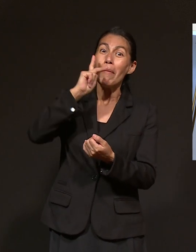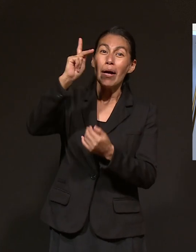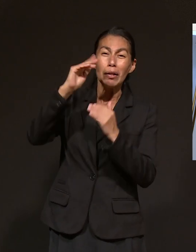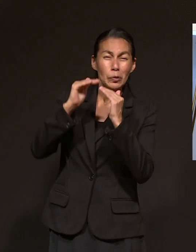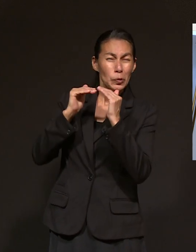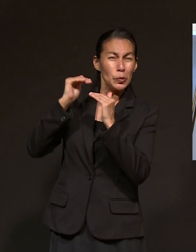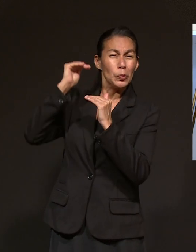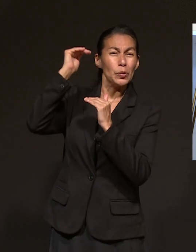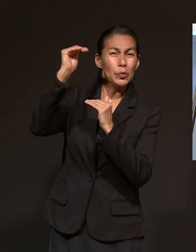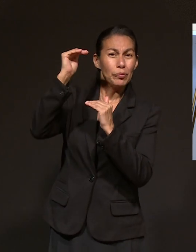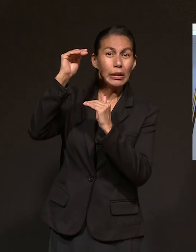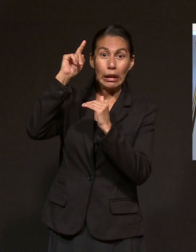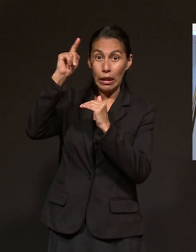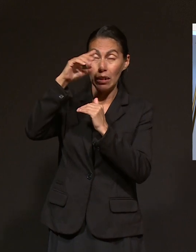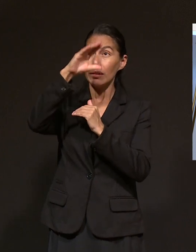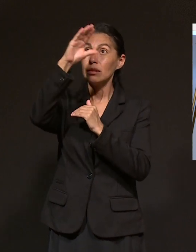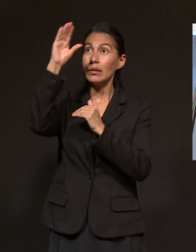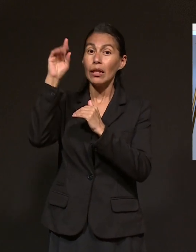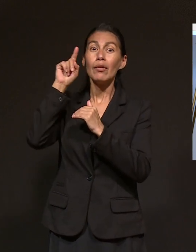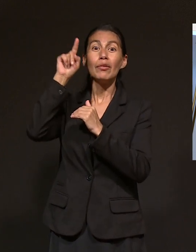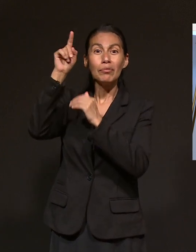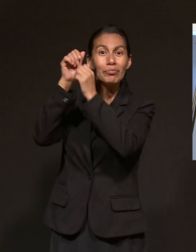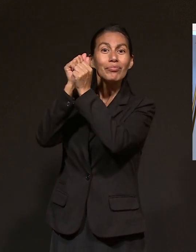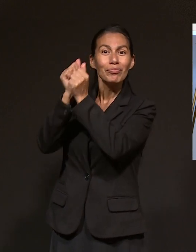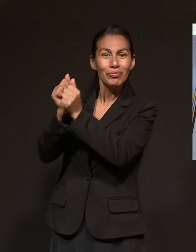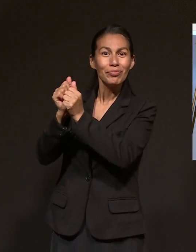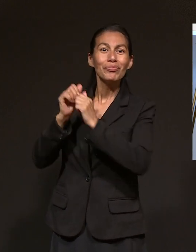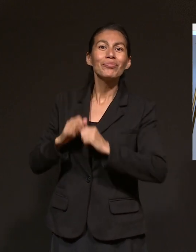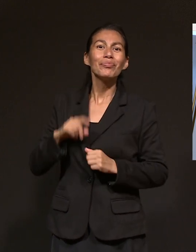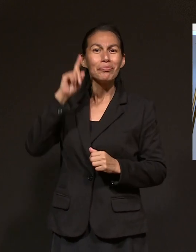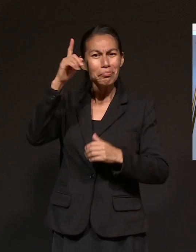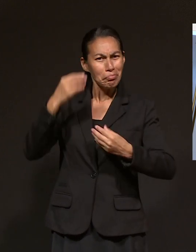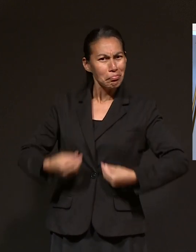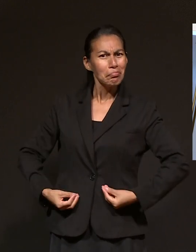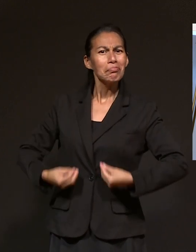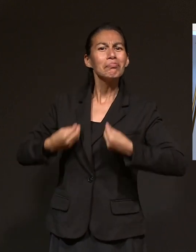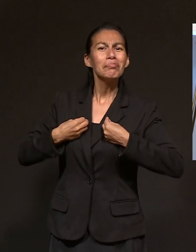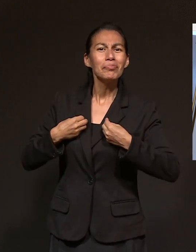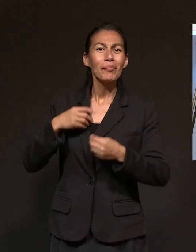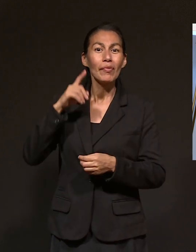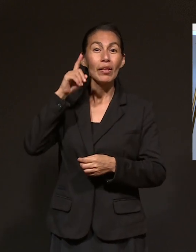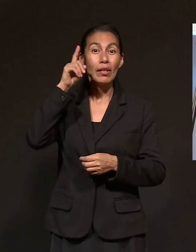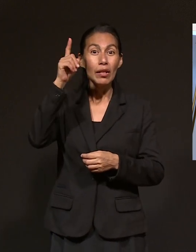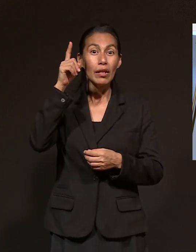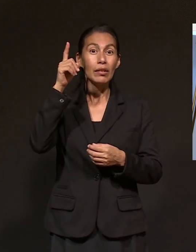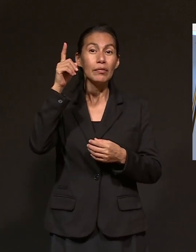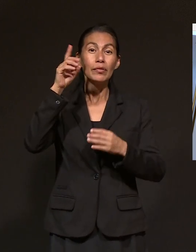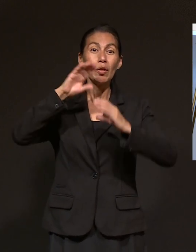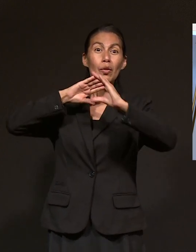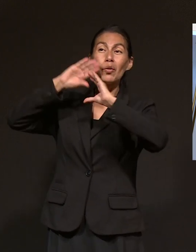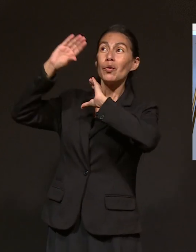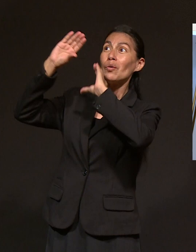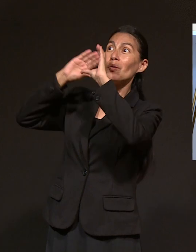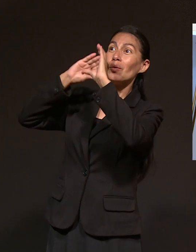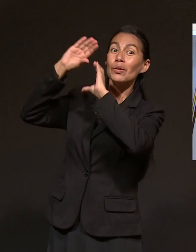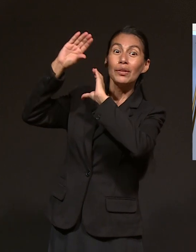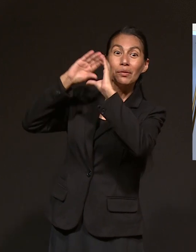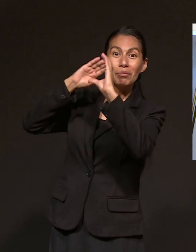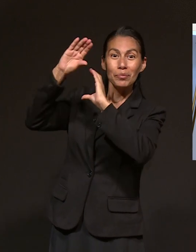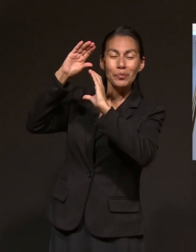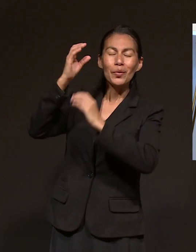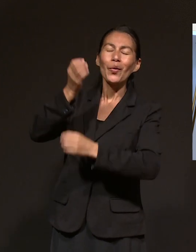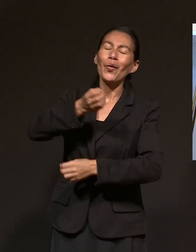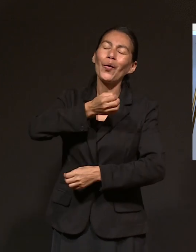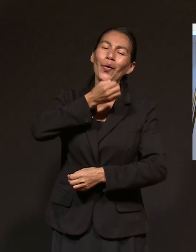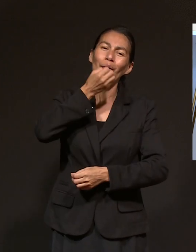está en los cielos. Y es que nuestro Padre amoroso ha provisto un medio de comunicación